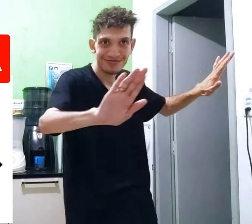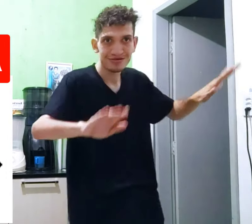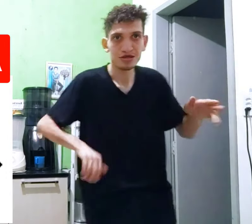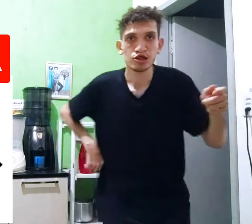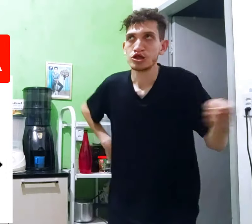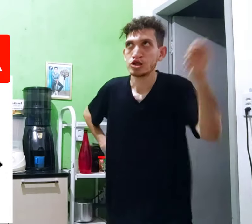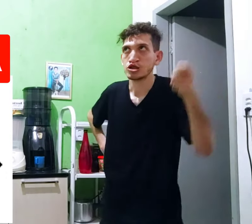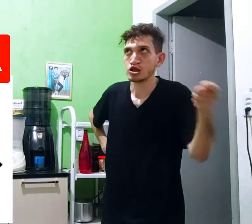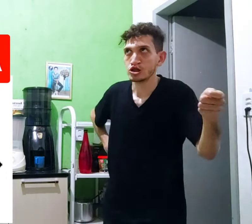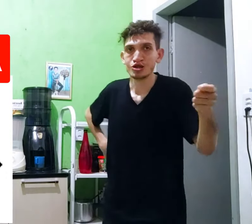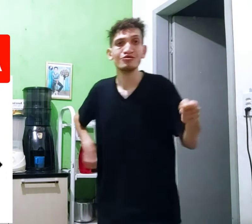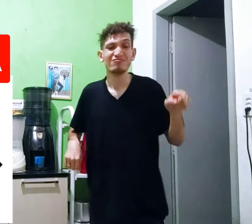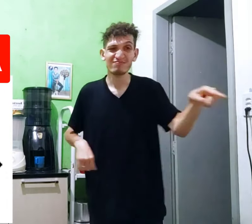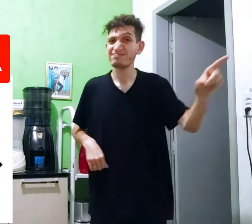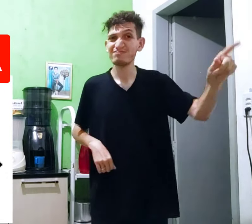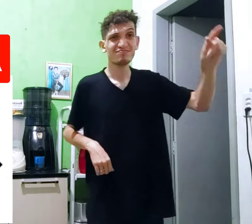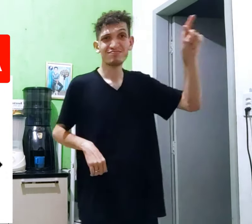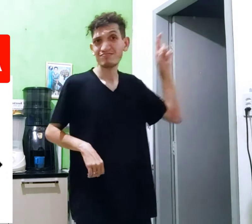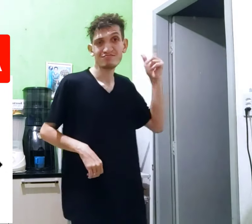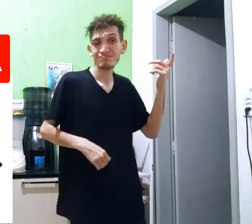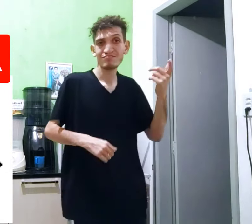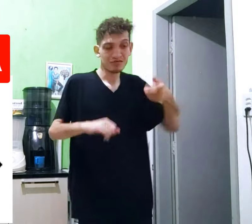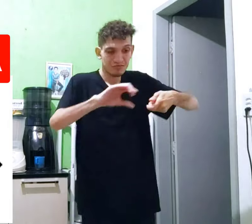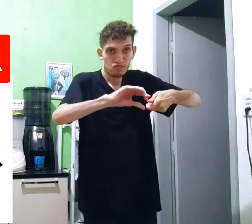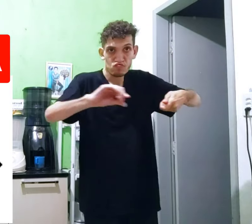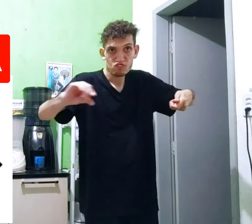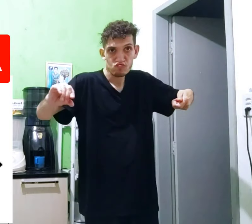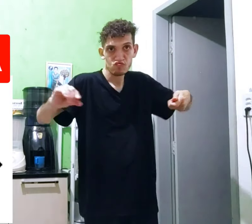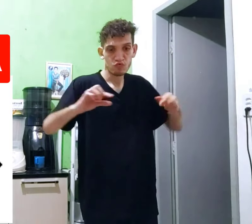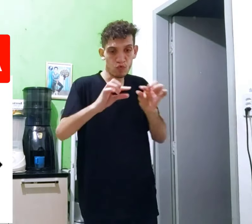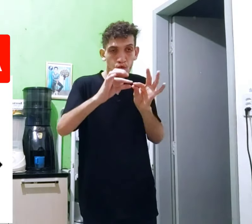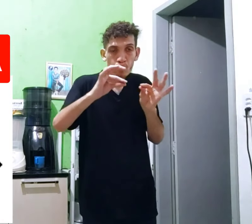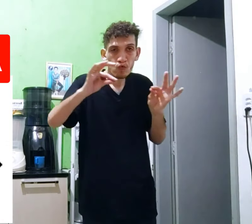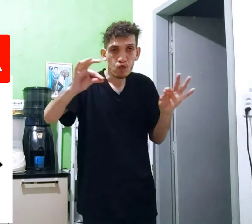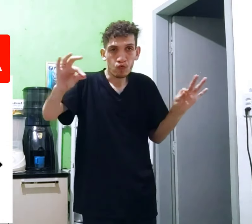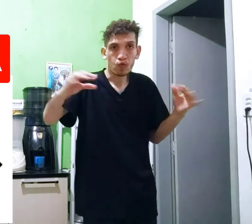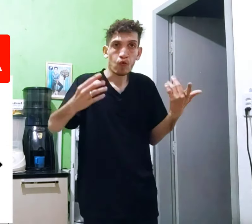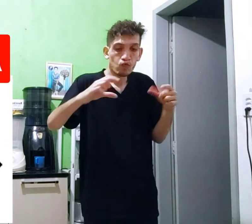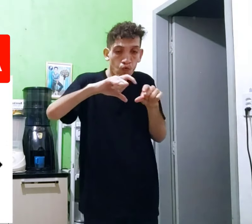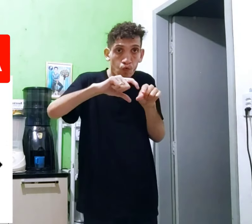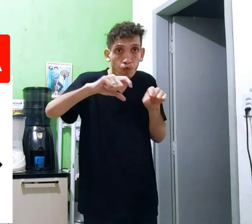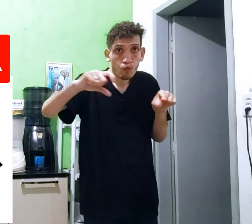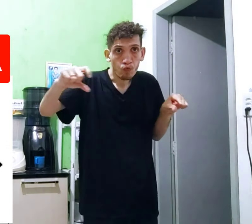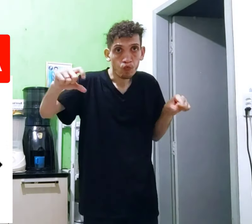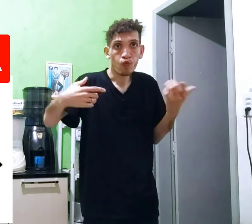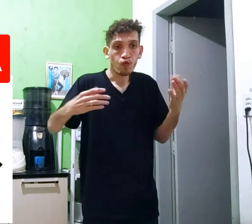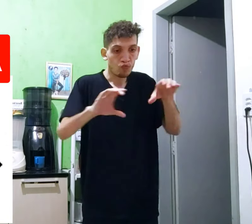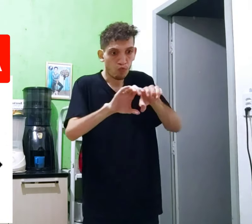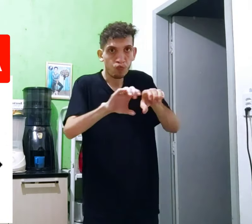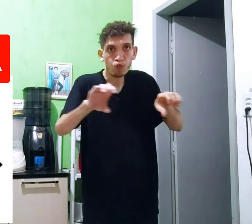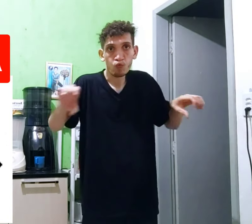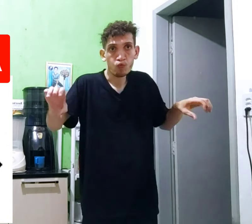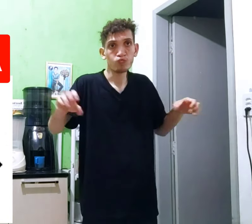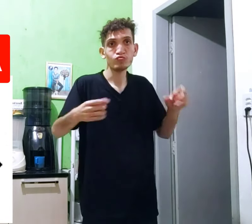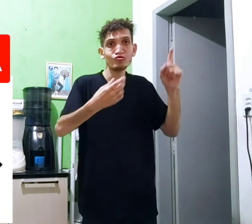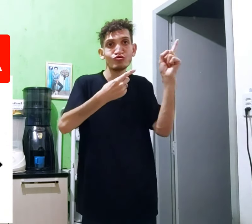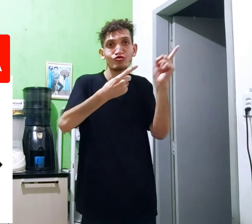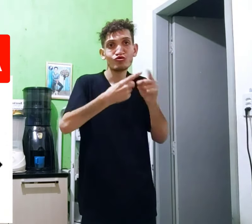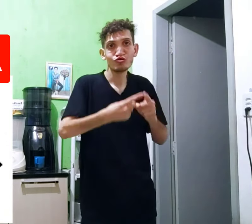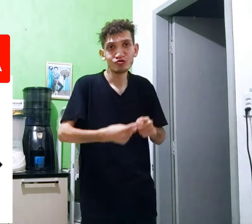a parede, alguém assim. É bem antigo, daí pode ser pequeno, um pouco mais grosso, ou mais